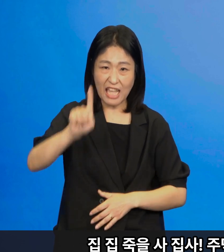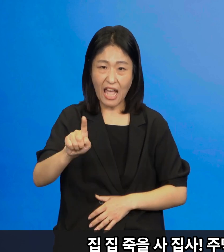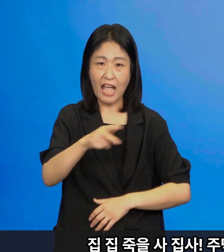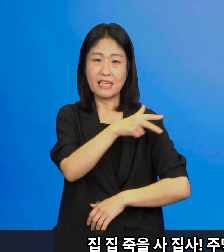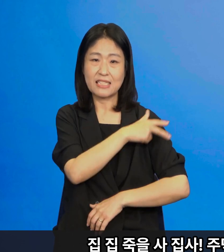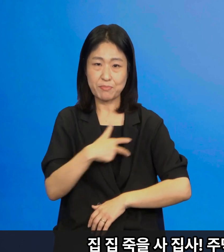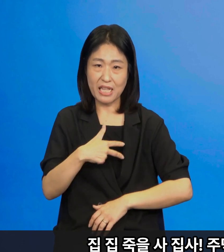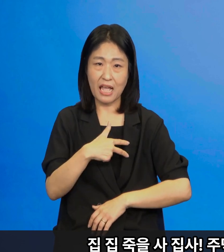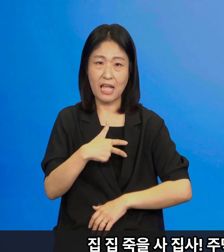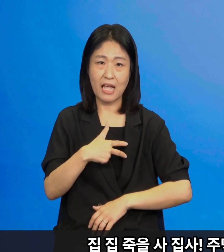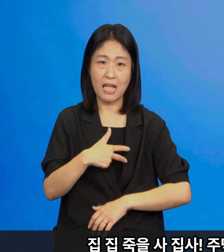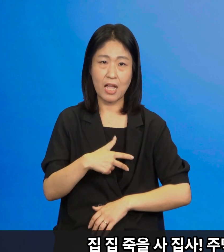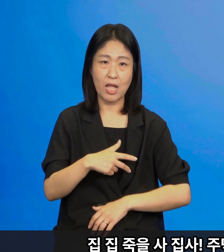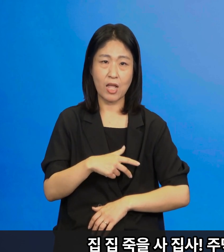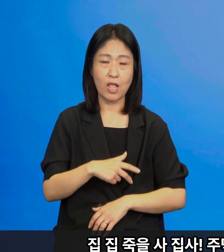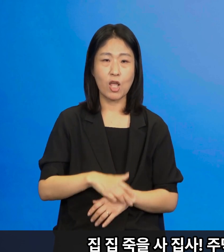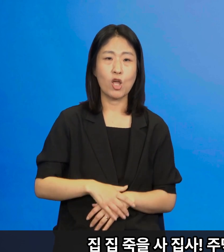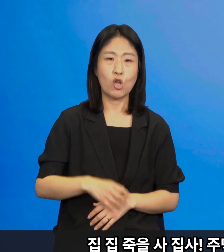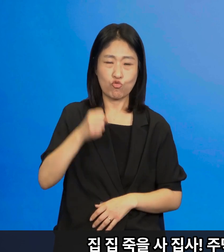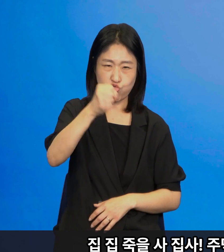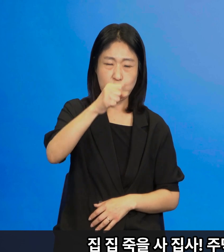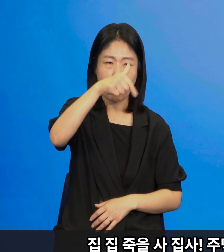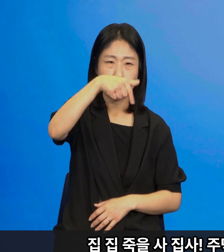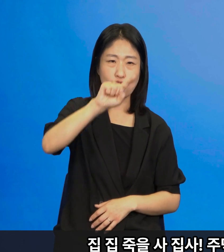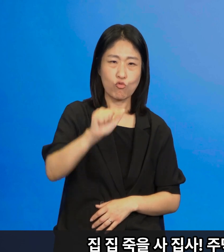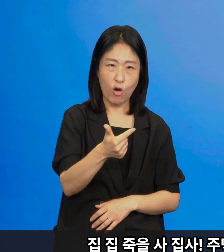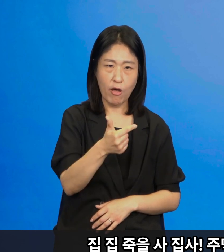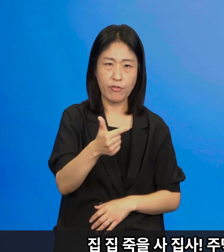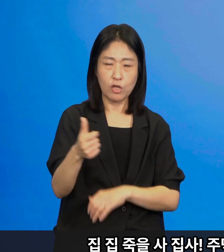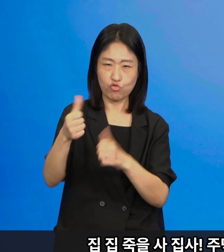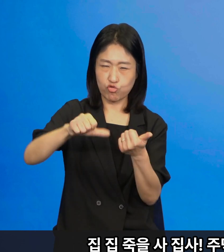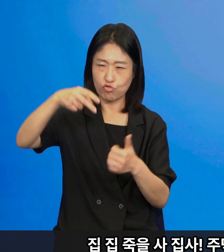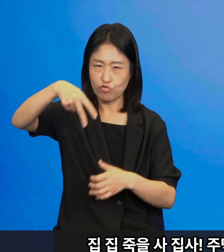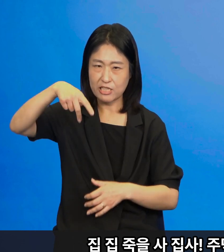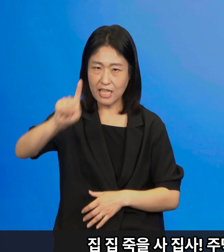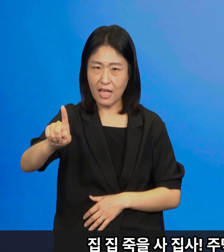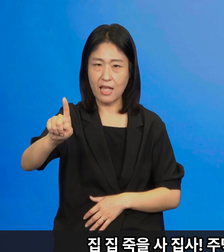권사, 주먹권, 죽을 사.